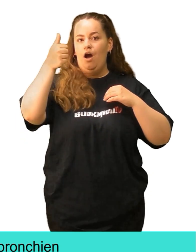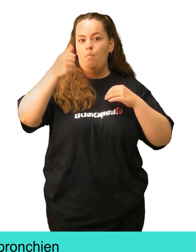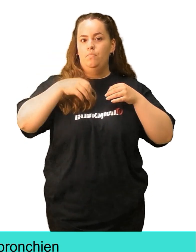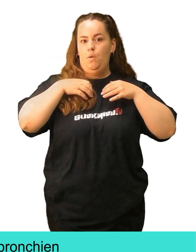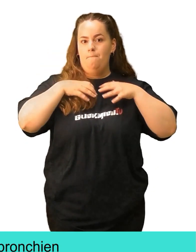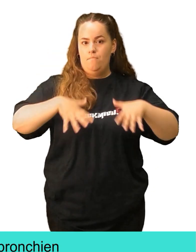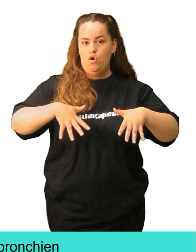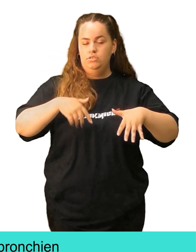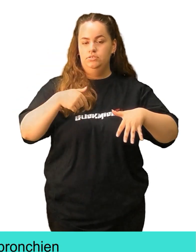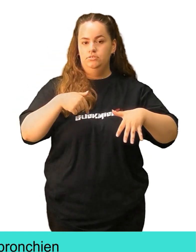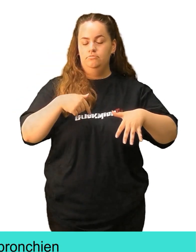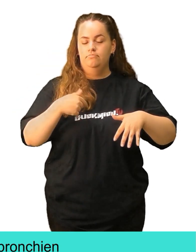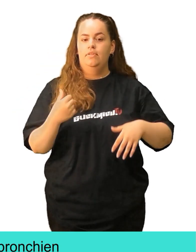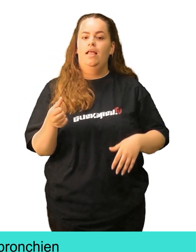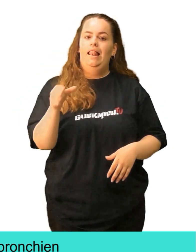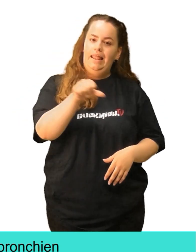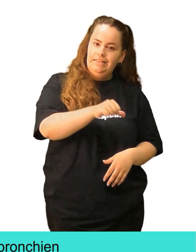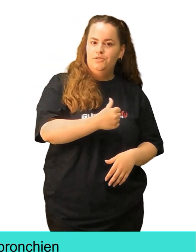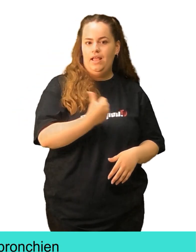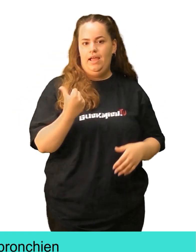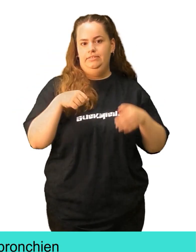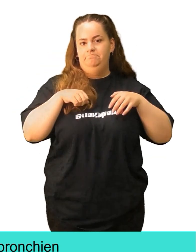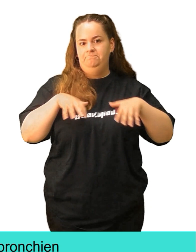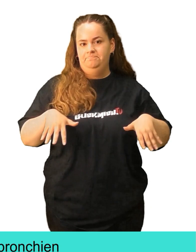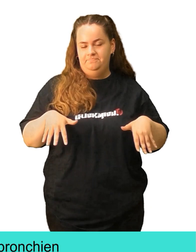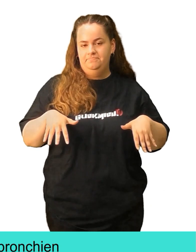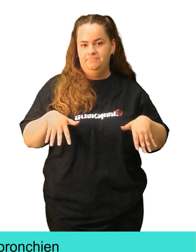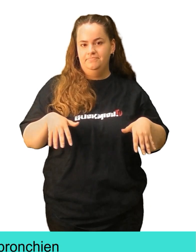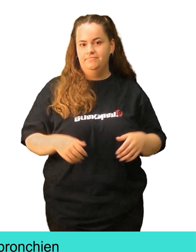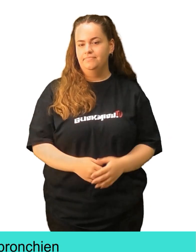Hauptbronchen in unseren linken und rechten Lungenflügel.